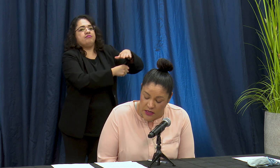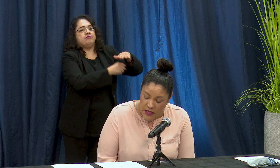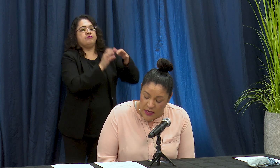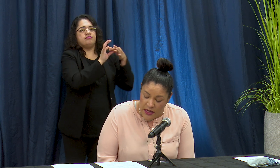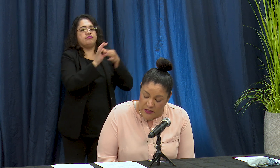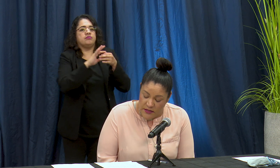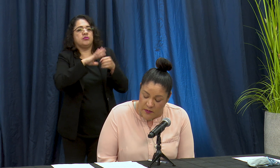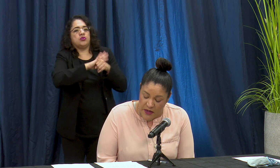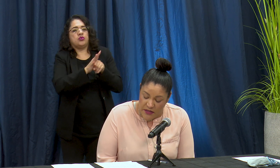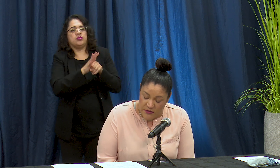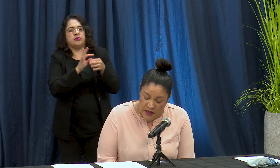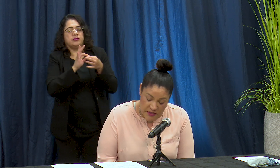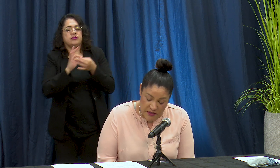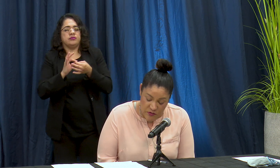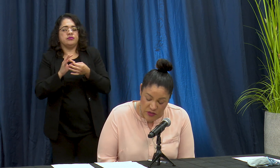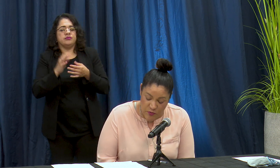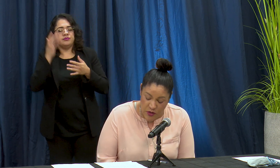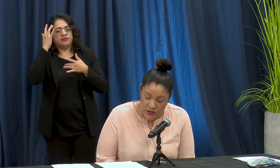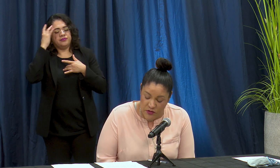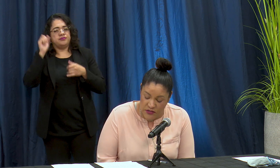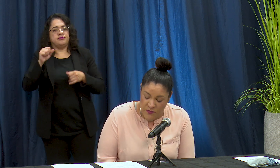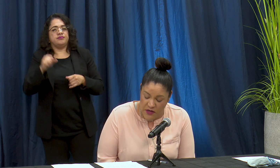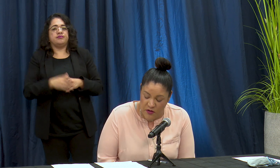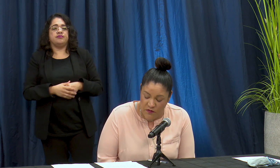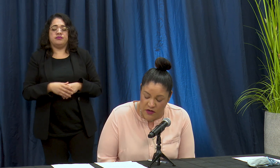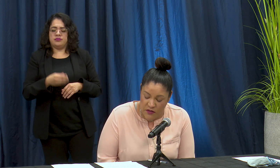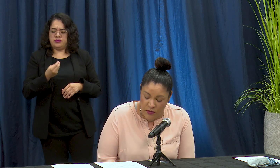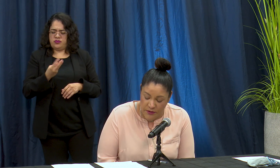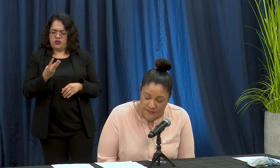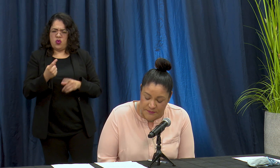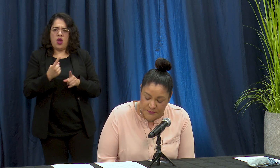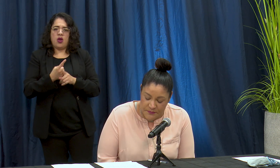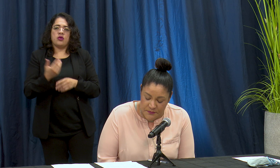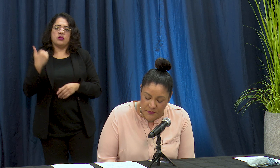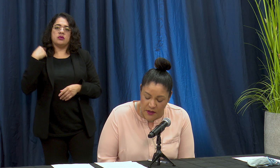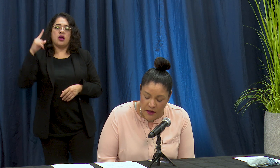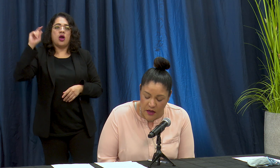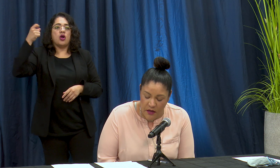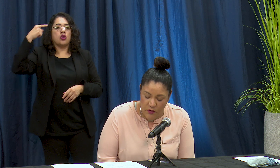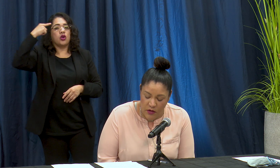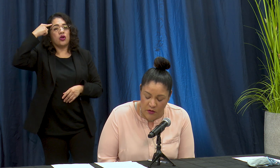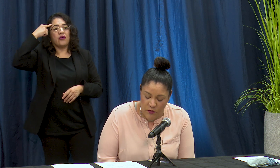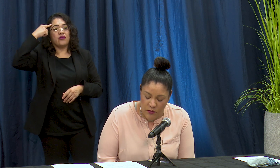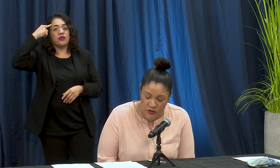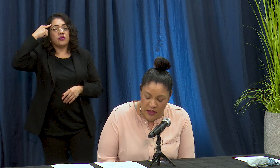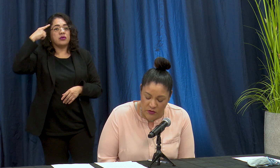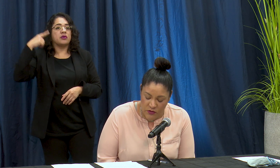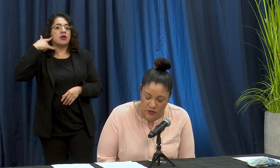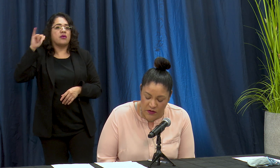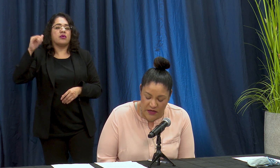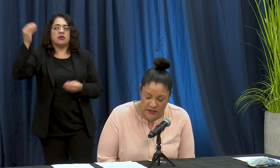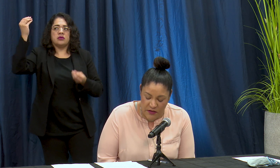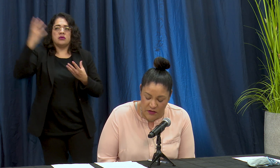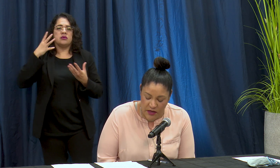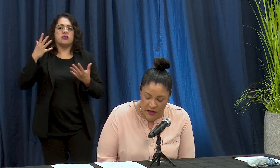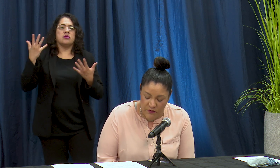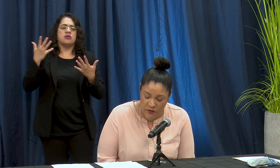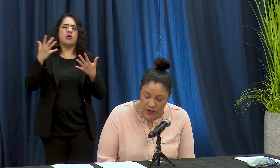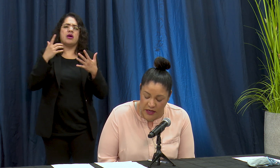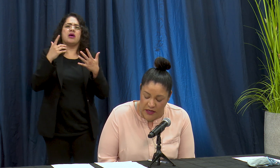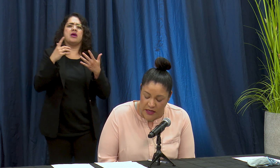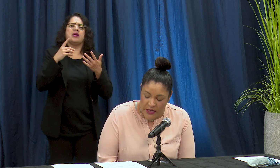hospitalizados. Hace unas pocas horas también el gobernador hubo unos datos sobre el estado